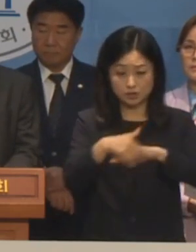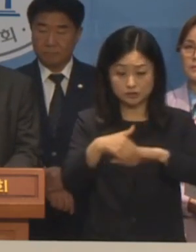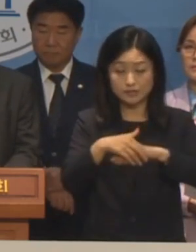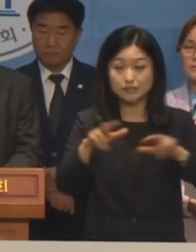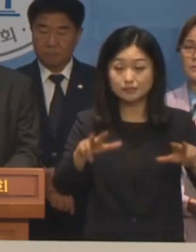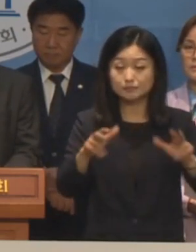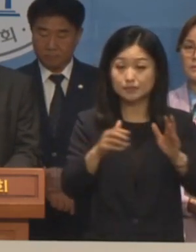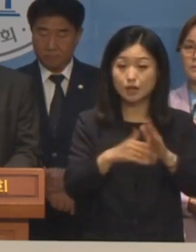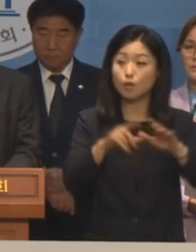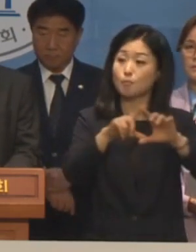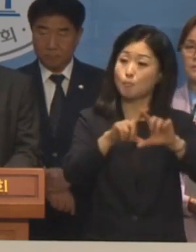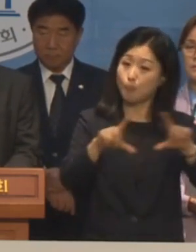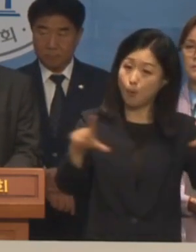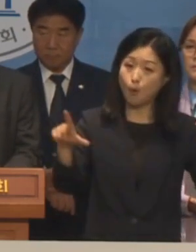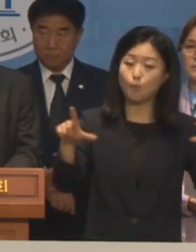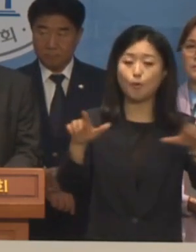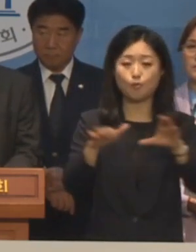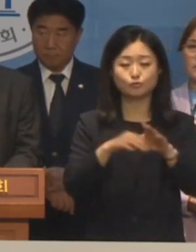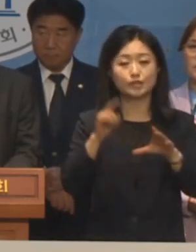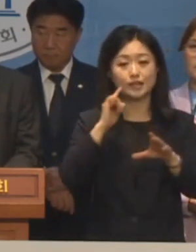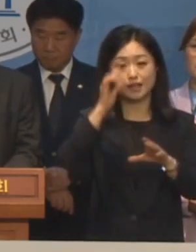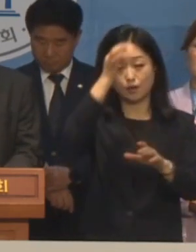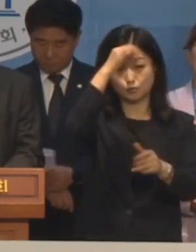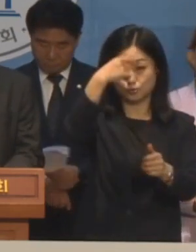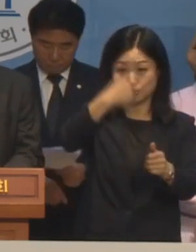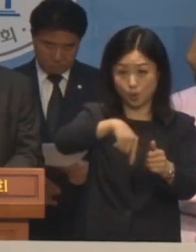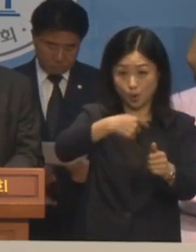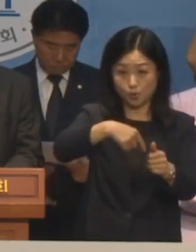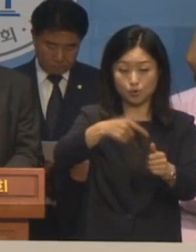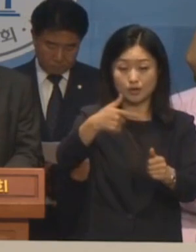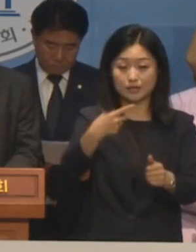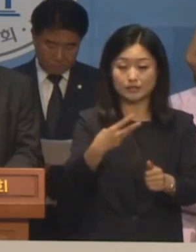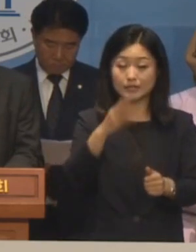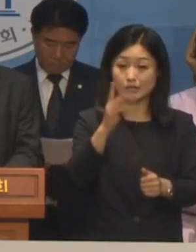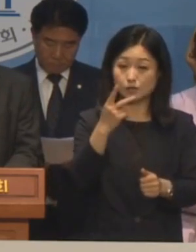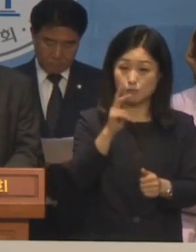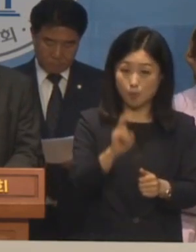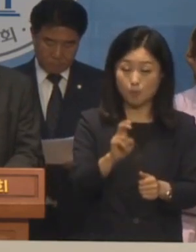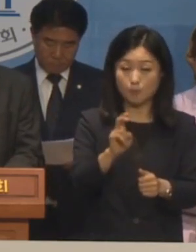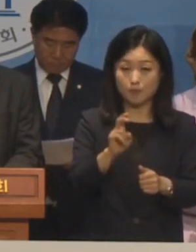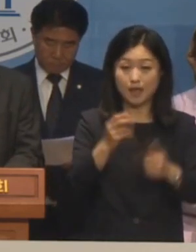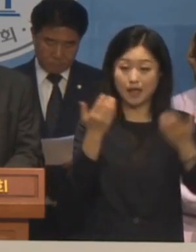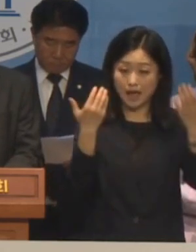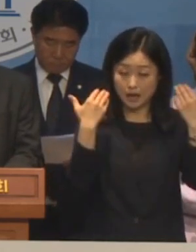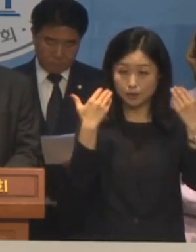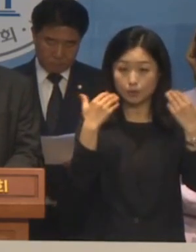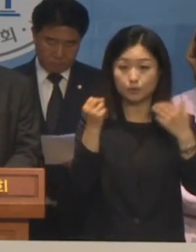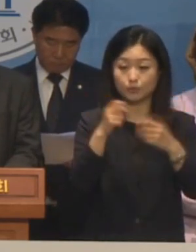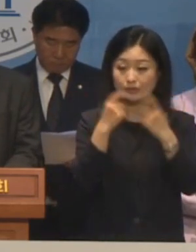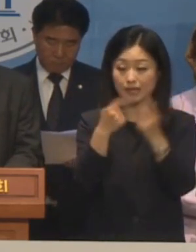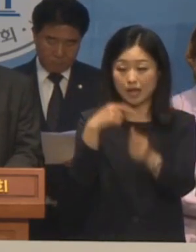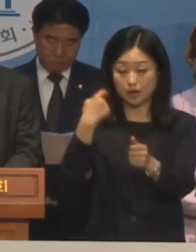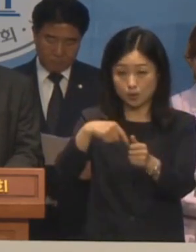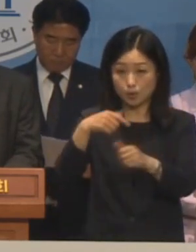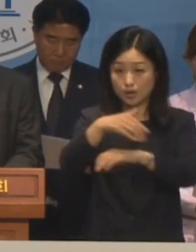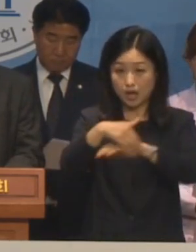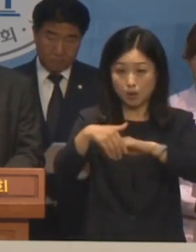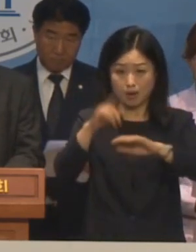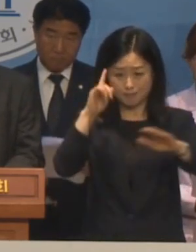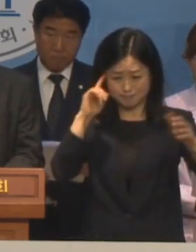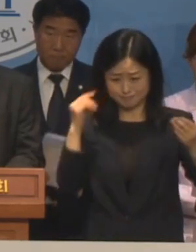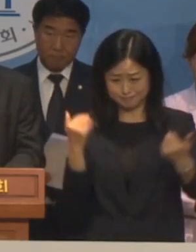내세웠던 보편적 문화예술 교육, 늘봄학교 활용, 사교육 경감 대책과